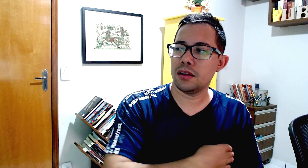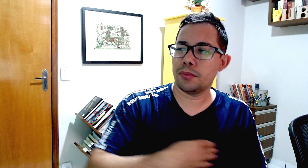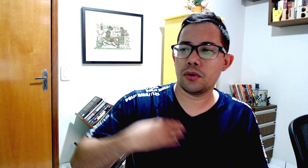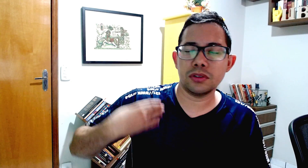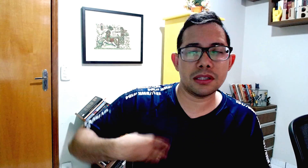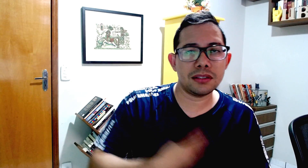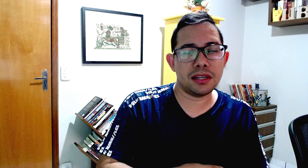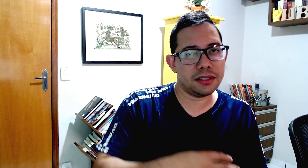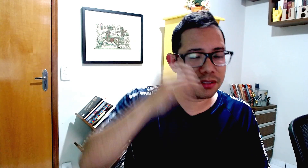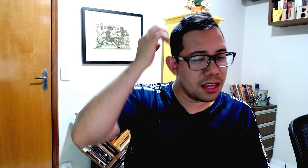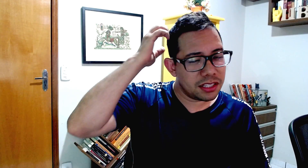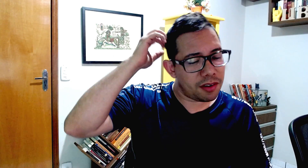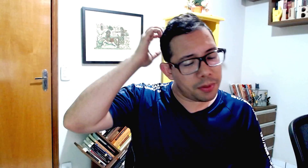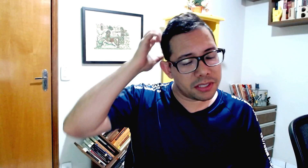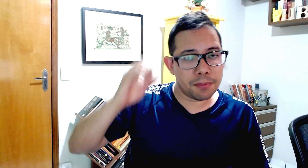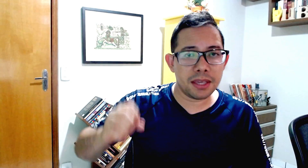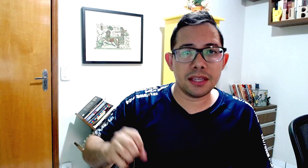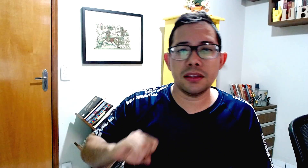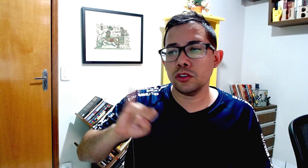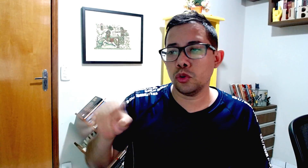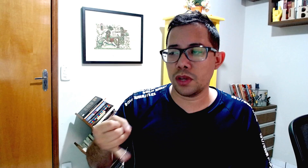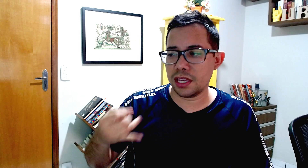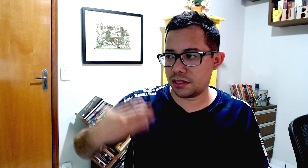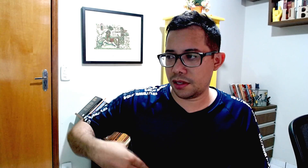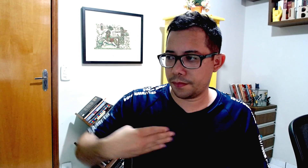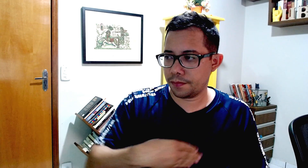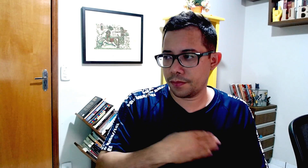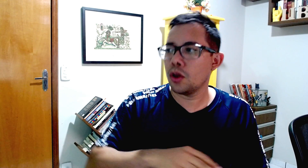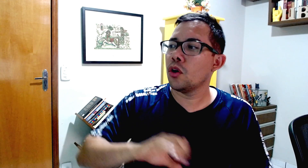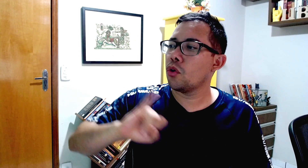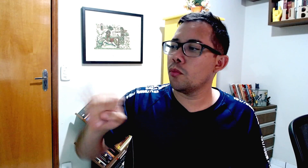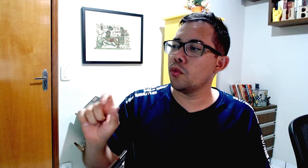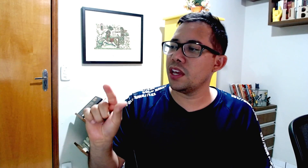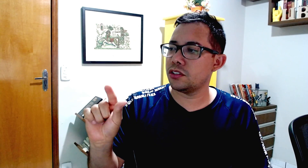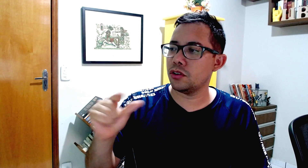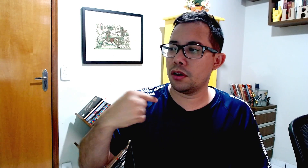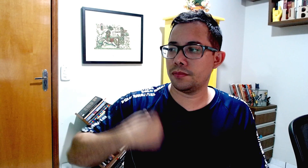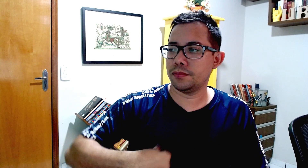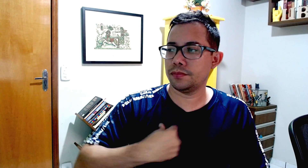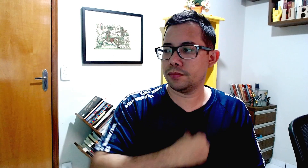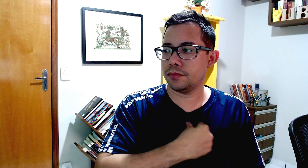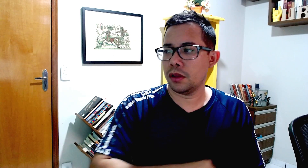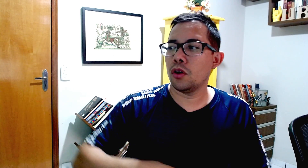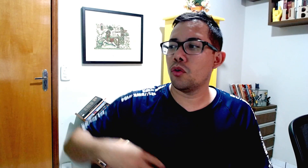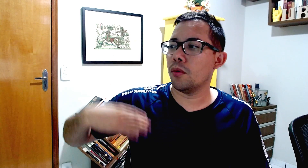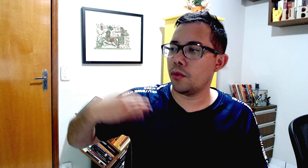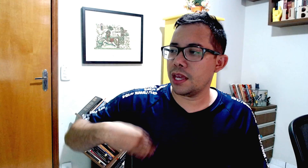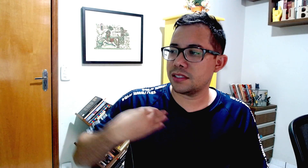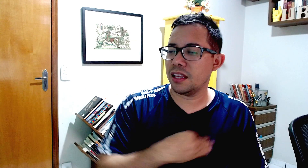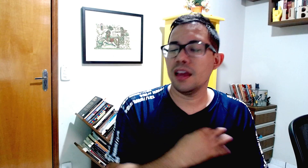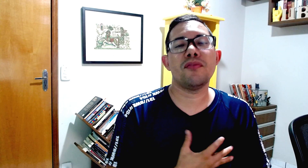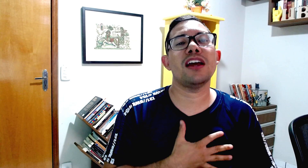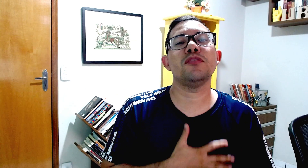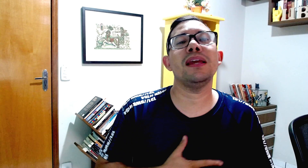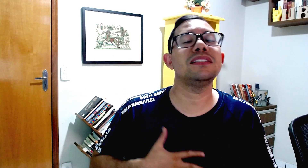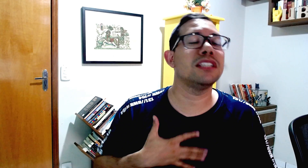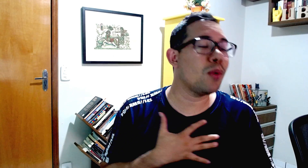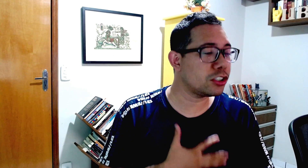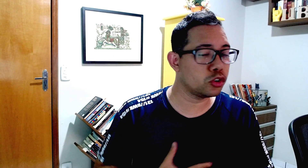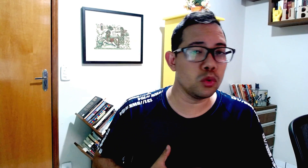por conta das listras. Você vai perceber que tanto esse como esse, ó, como esse, faz menção às